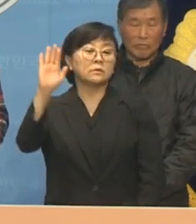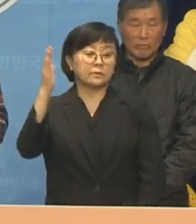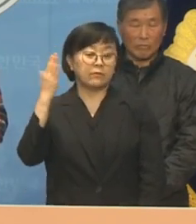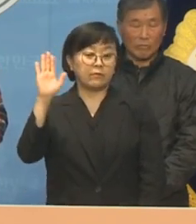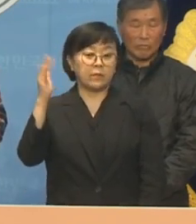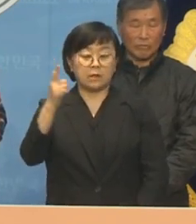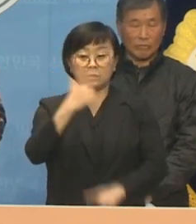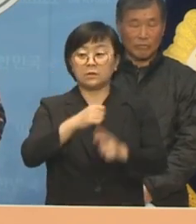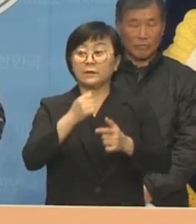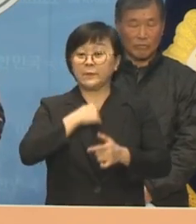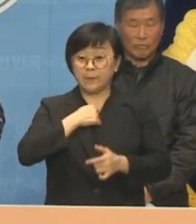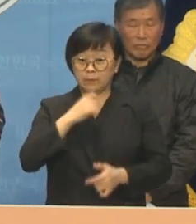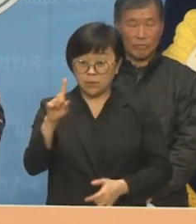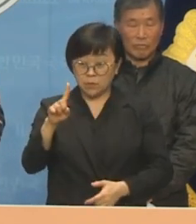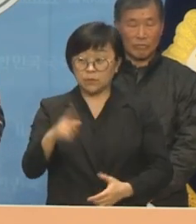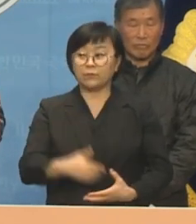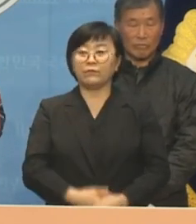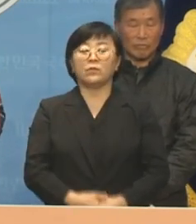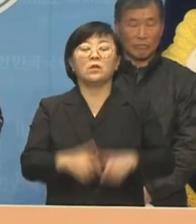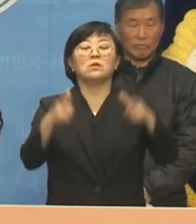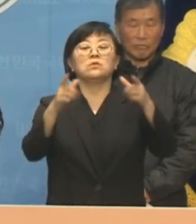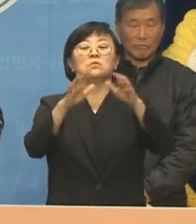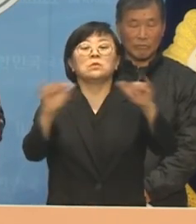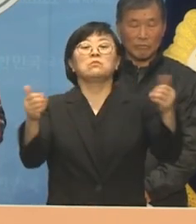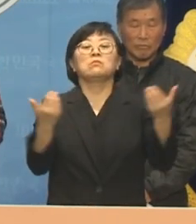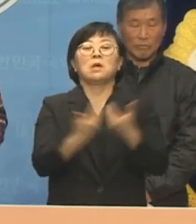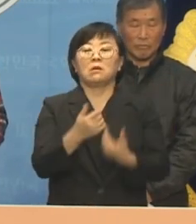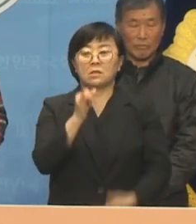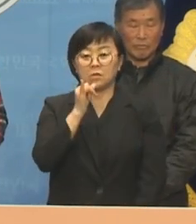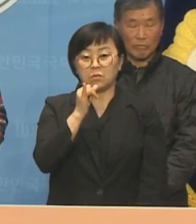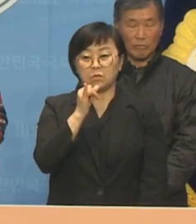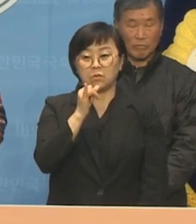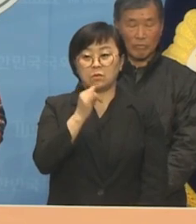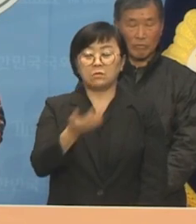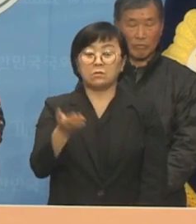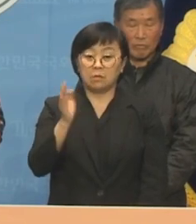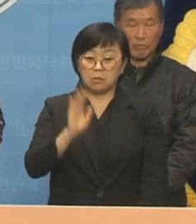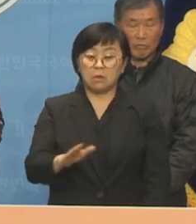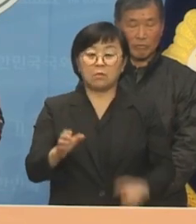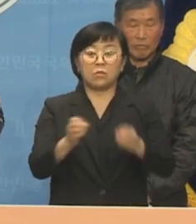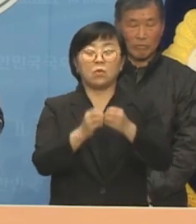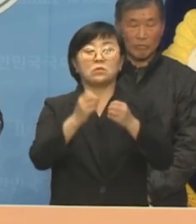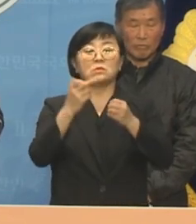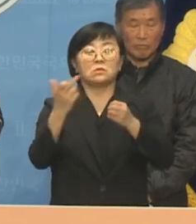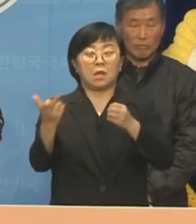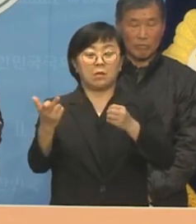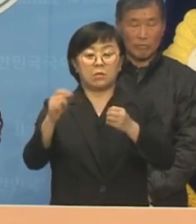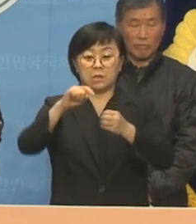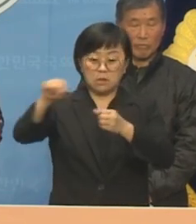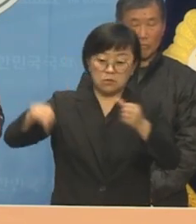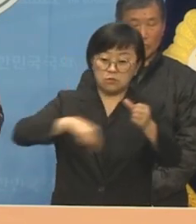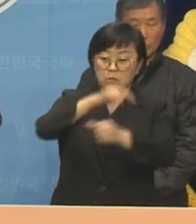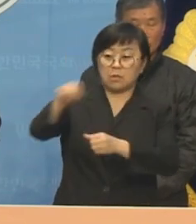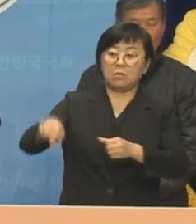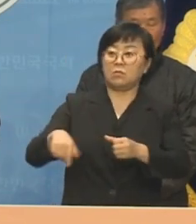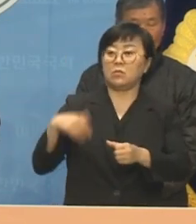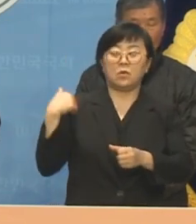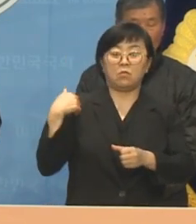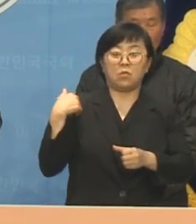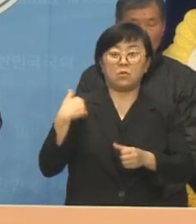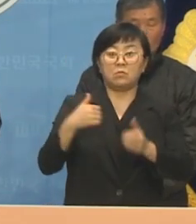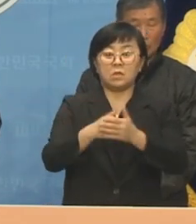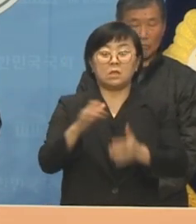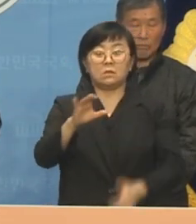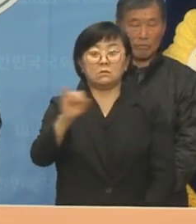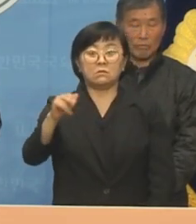최근에 더 답답한 것은 주민들이 그렇게 반대하고 있음에도 불구하고 논산 인근의 이 내역을 모르는 다른 지도자들이나